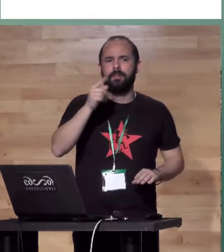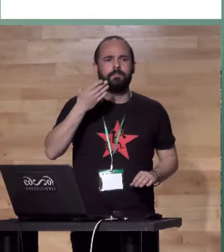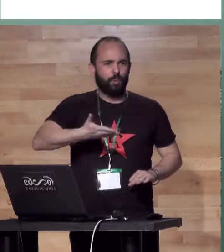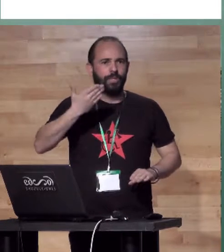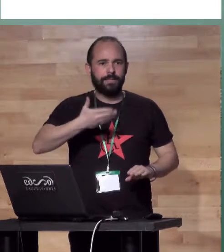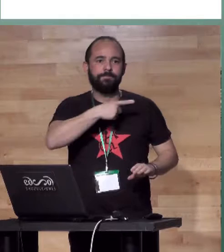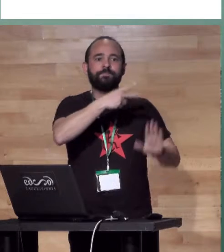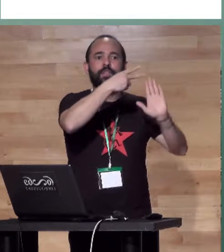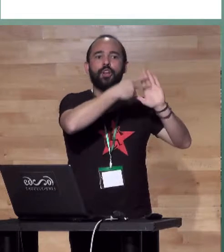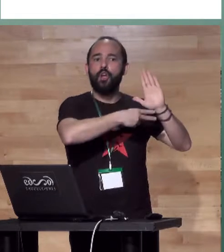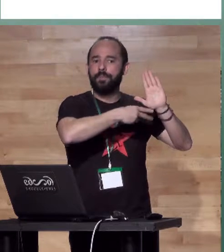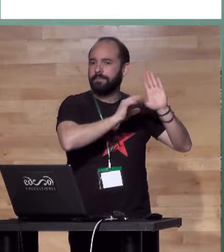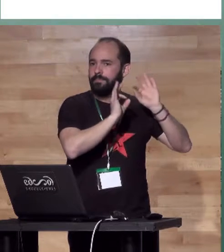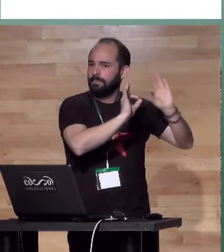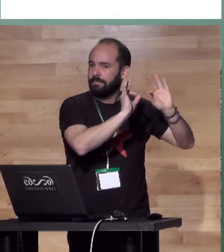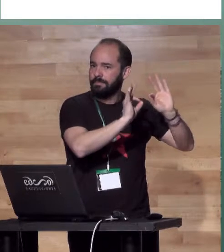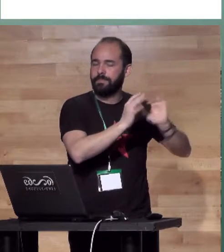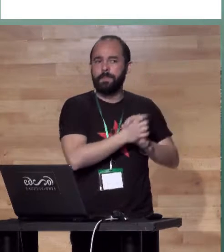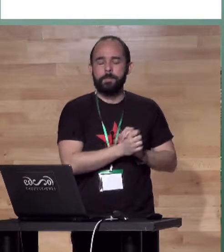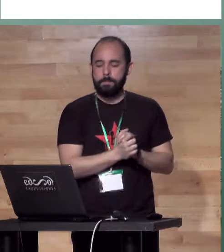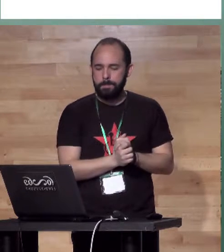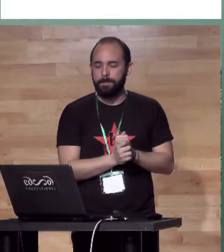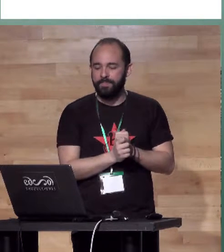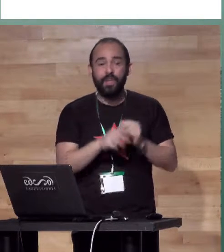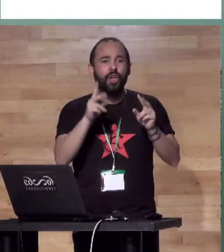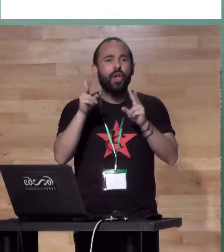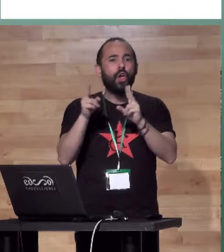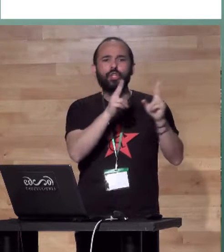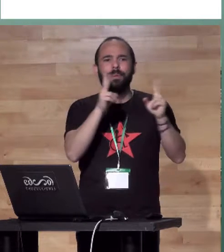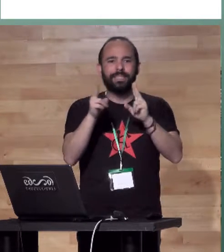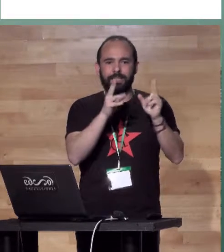Vale. Importante también, las normas.